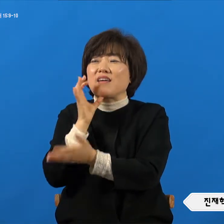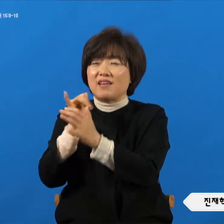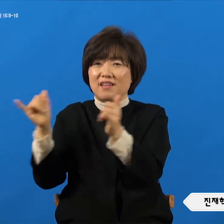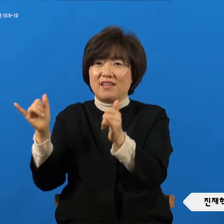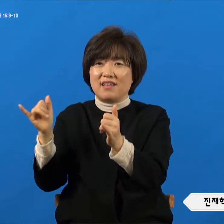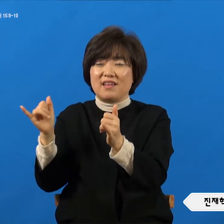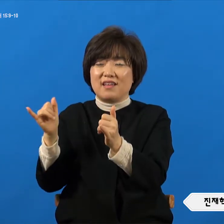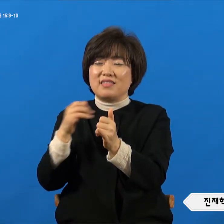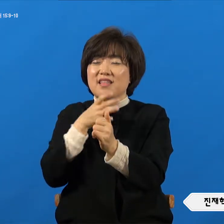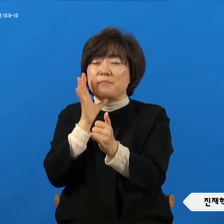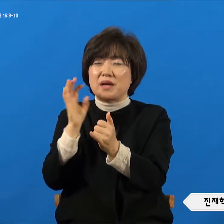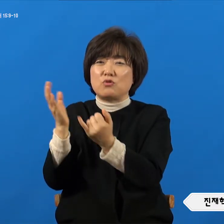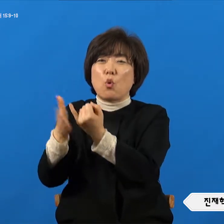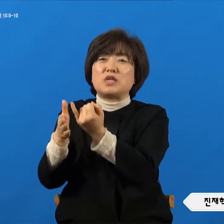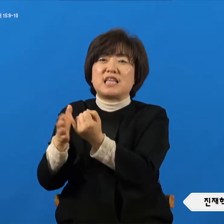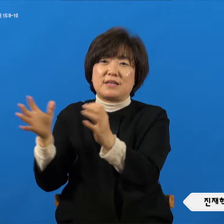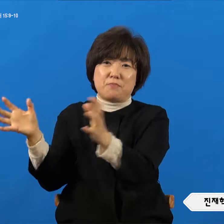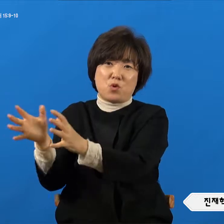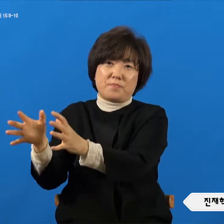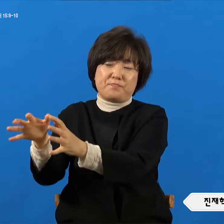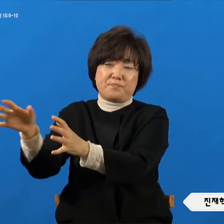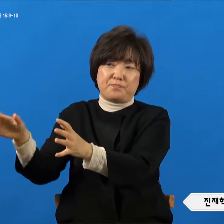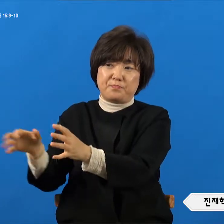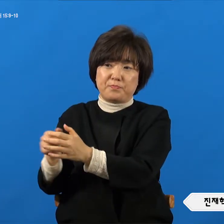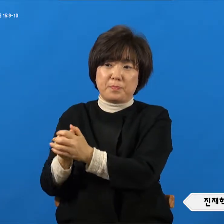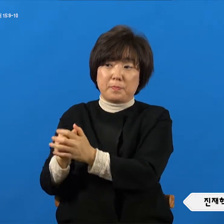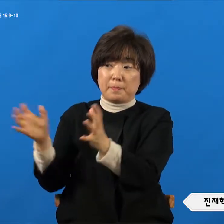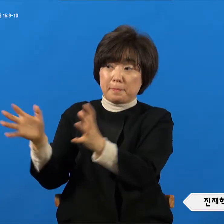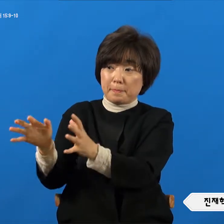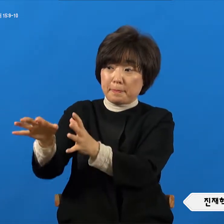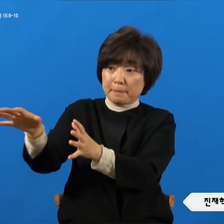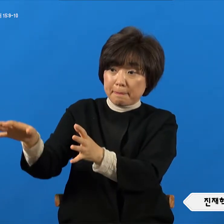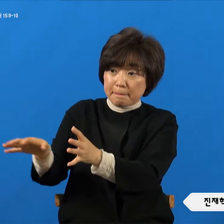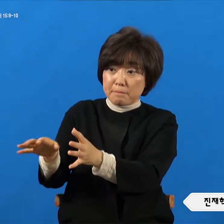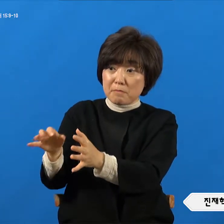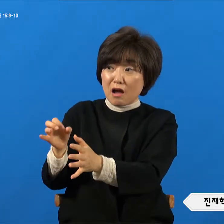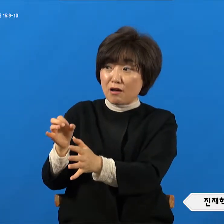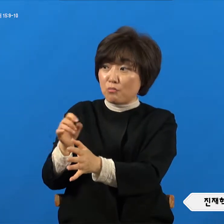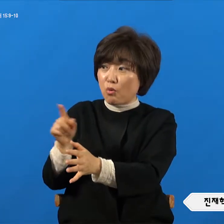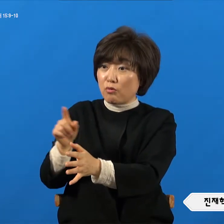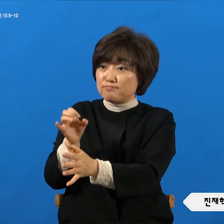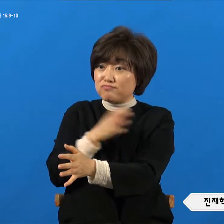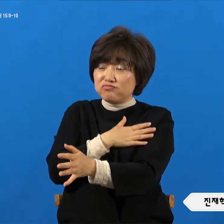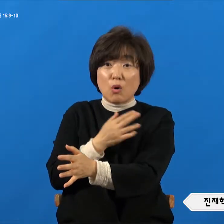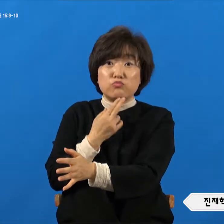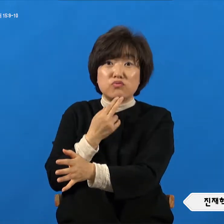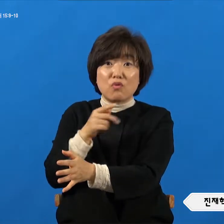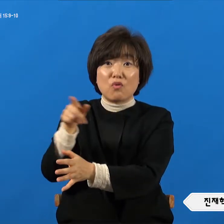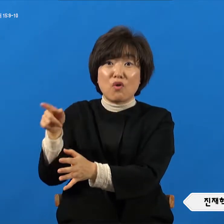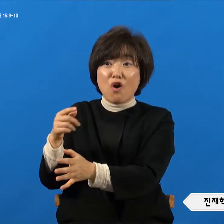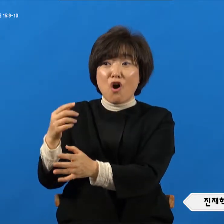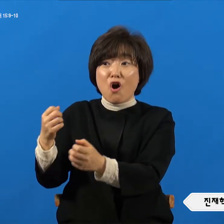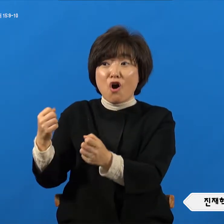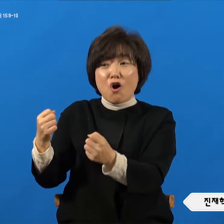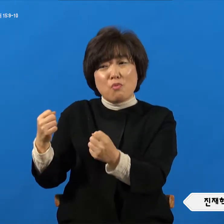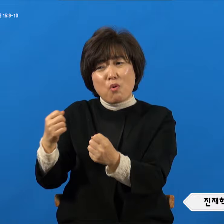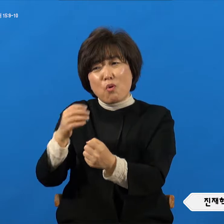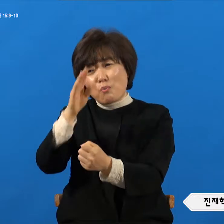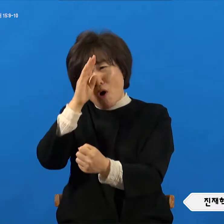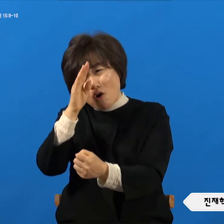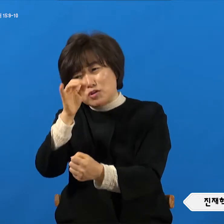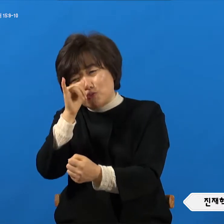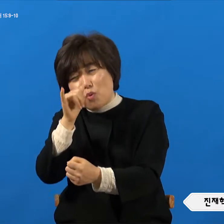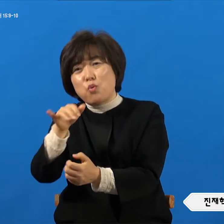권사님들의 모임이었습니다. 어느 한 분도 큰 부자가 없습니다. 아니, 건강에 어려움도 있는